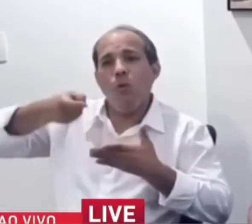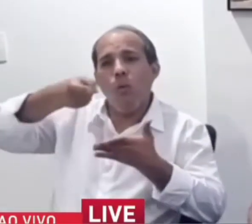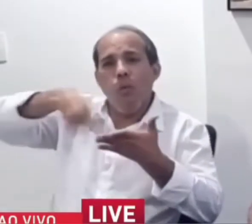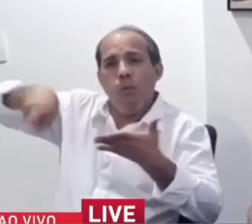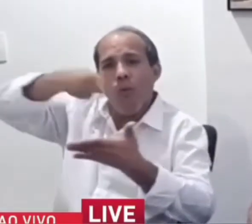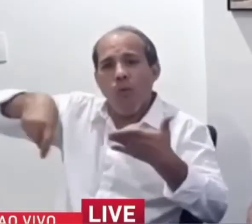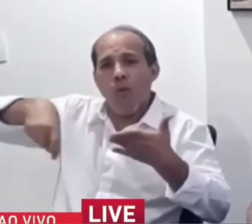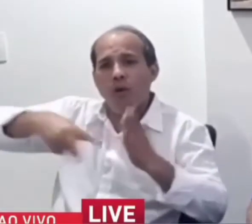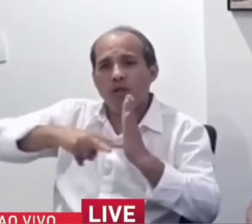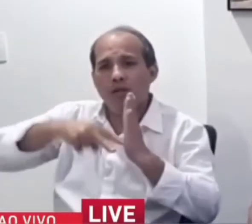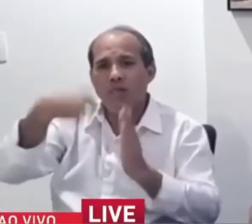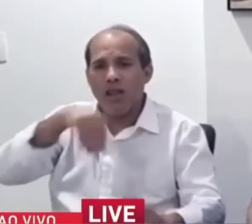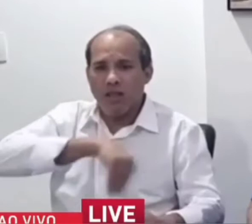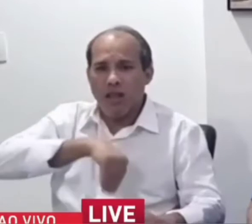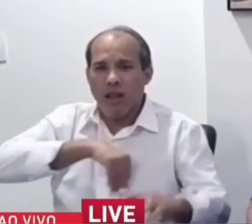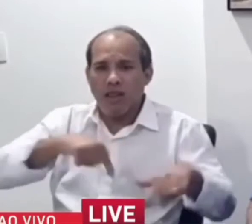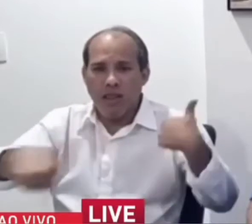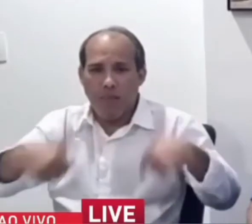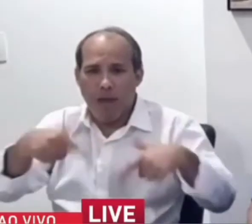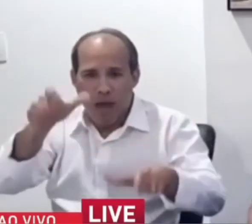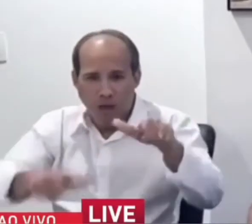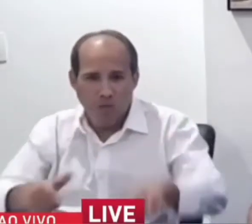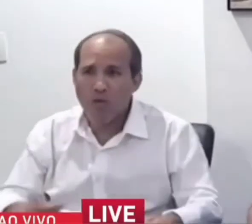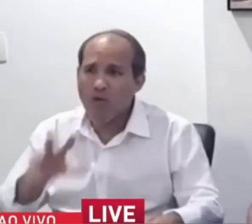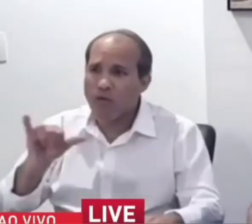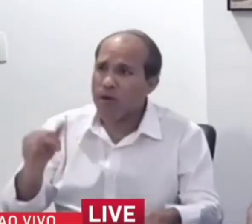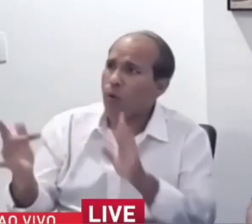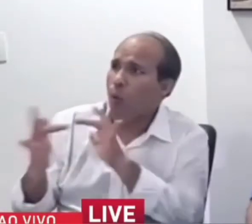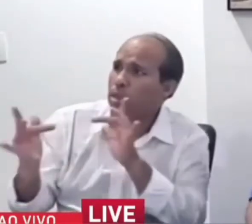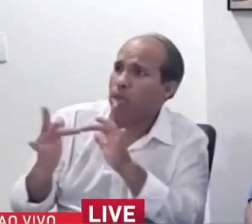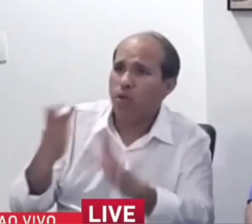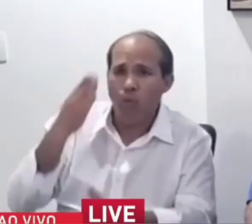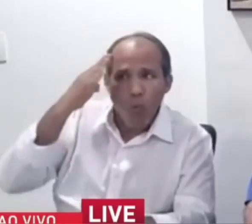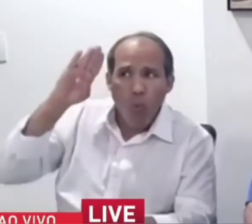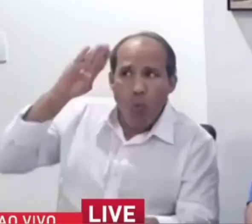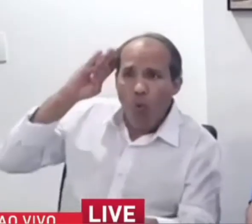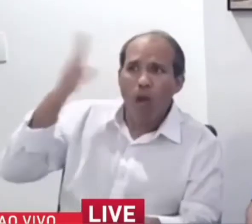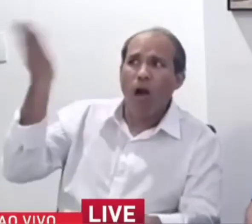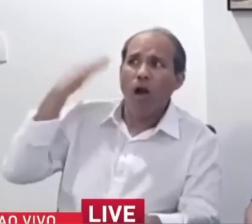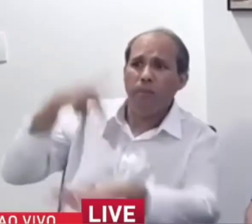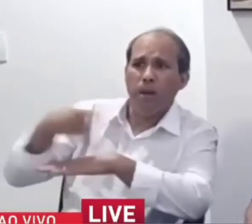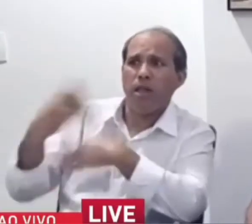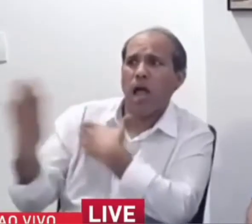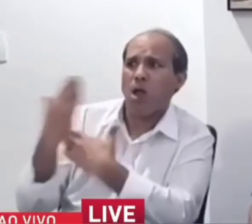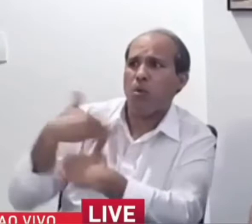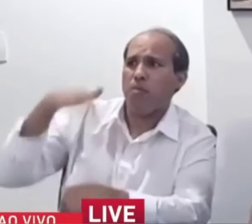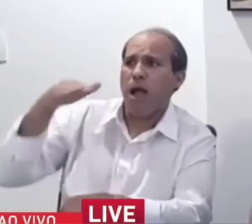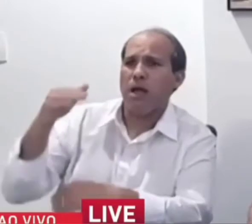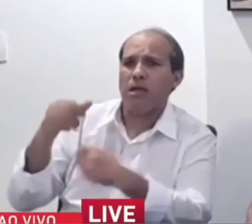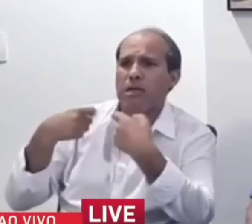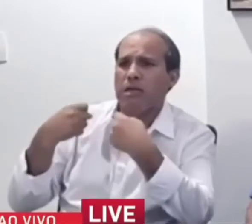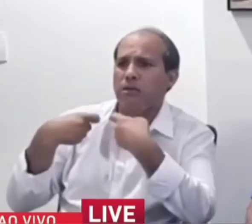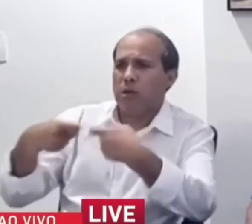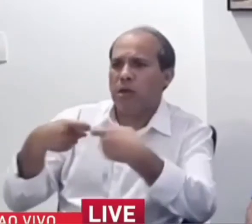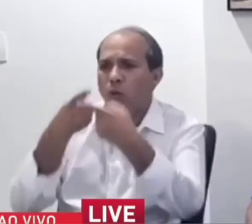dos trabalhadores, nós vamos aproximar de Cuba, que é um país que nos ajudou muito lá atrás, combatendo a